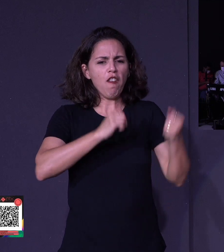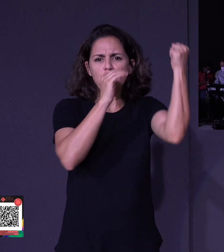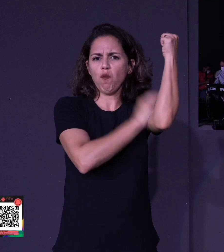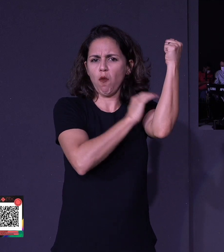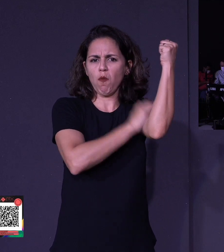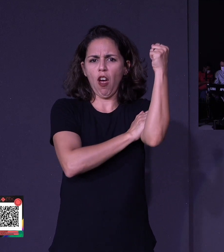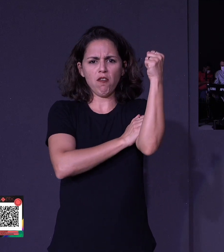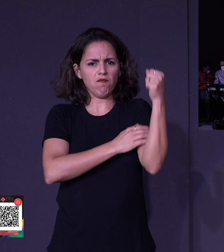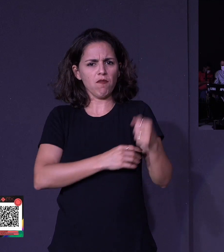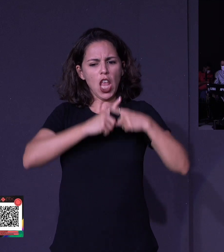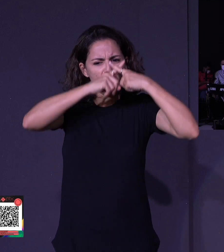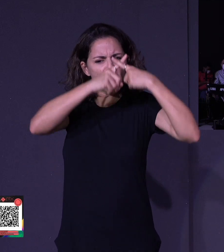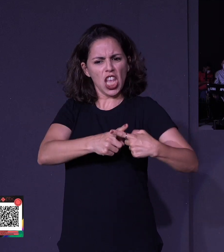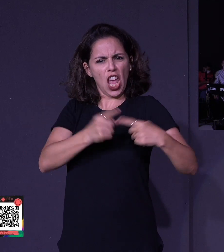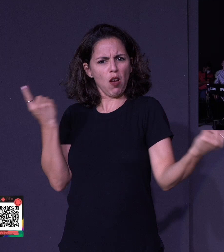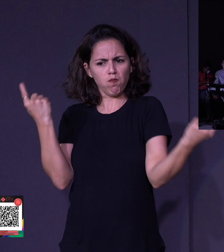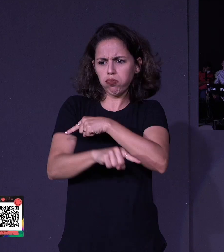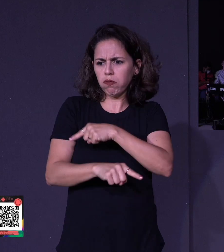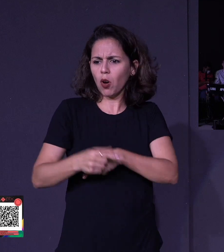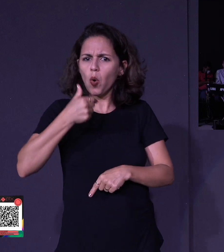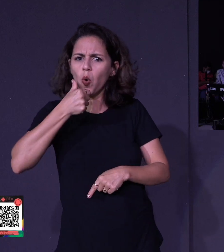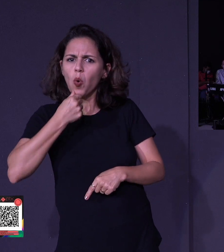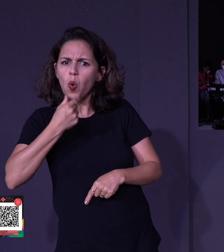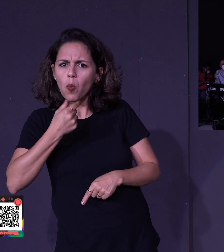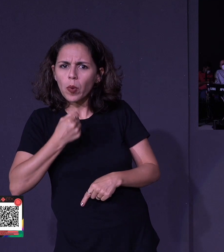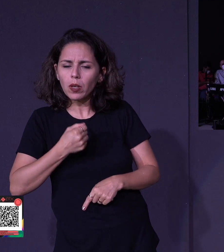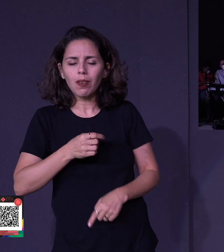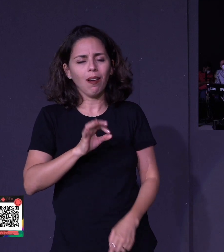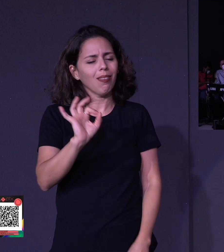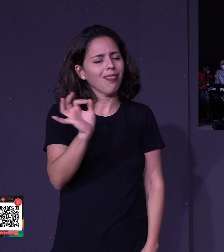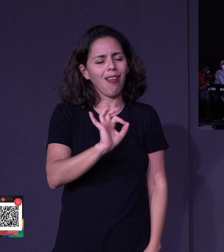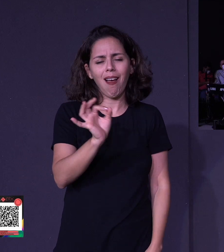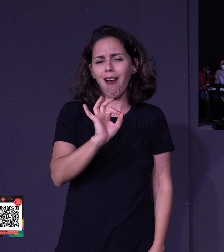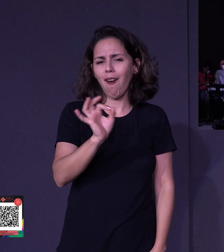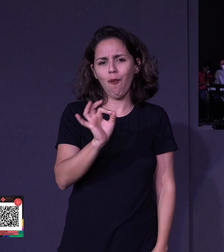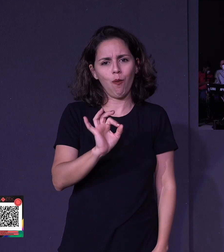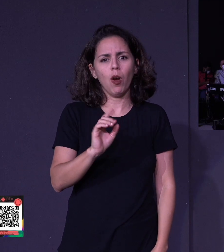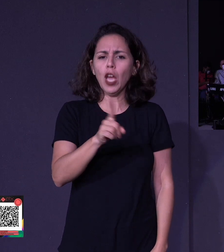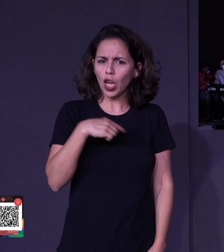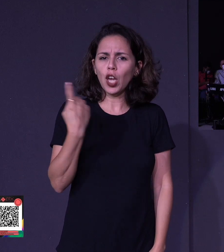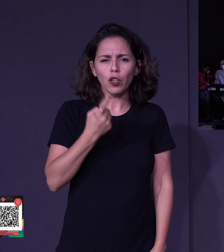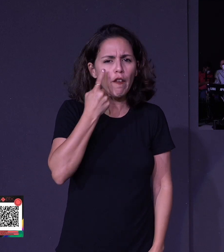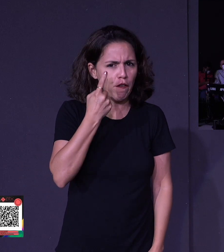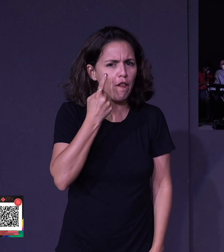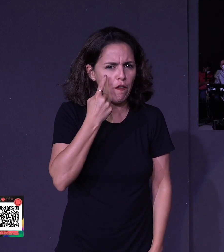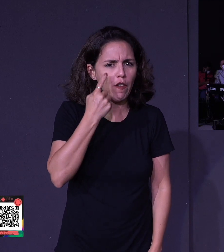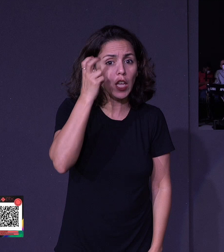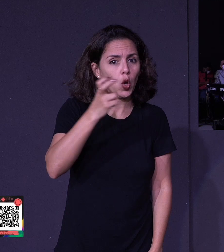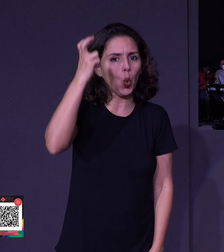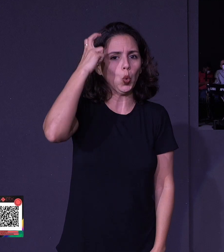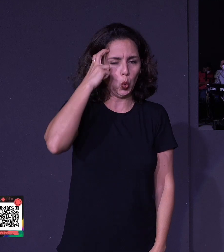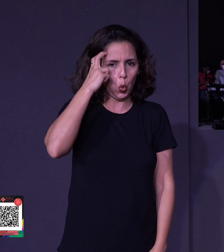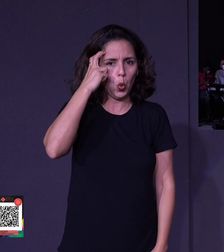verdadeira guerra contra os homens. A nossa preocupação é que temos visto que a cultura, o pecado, os